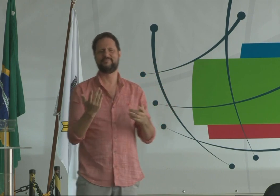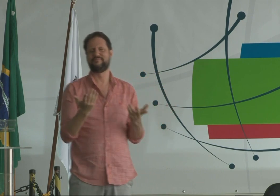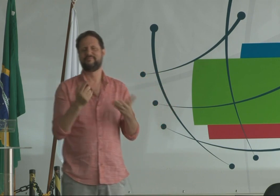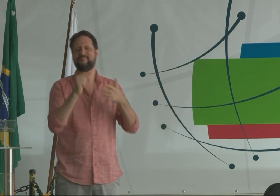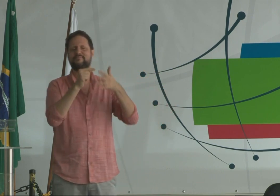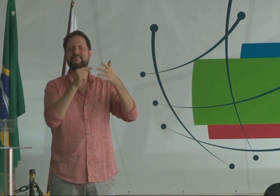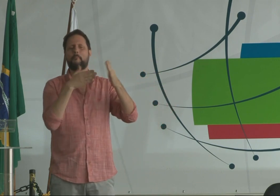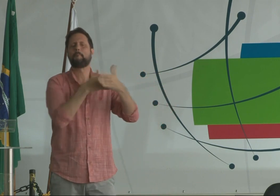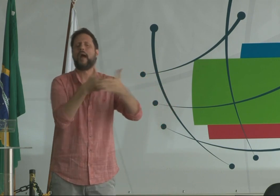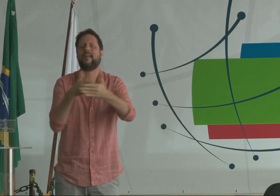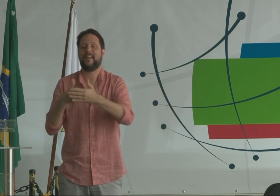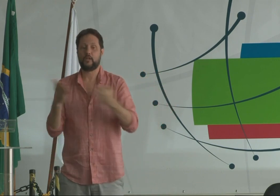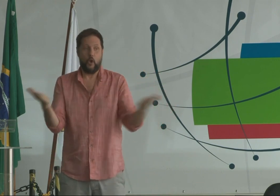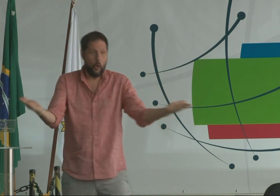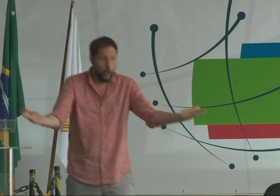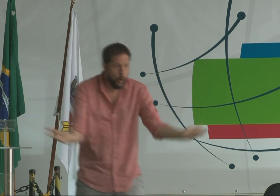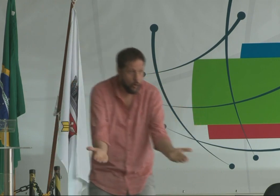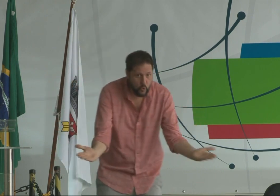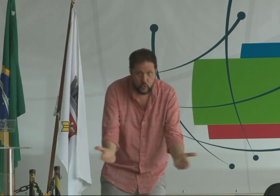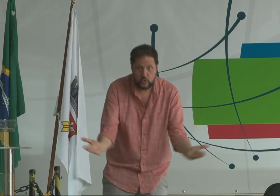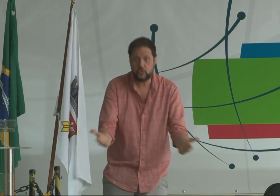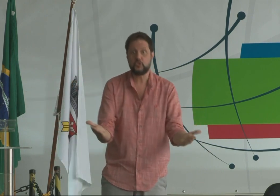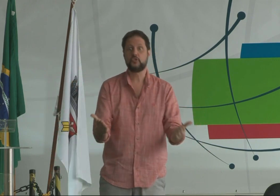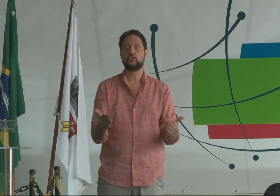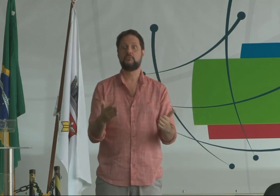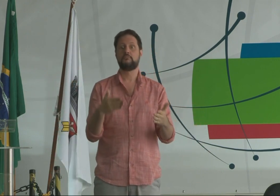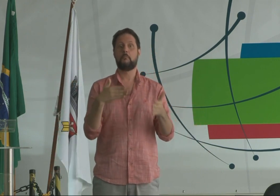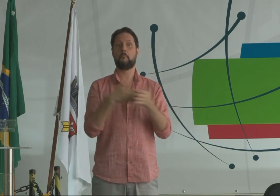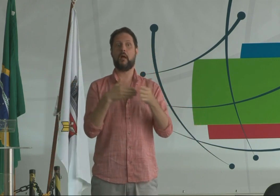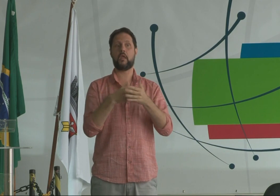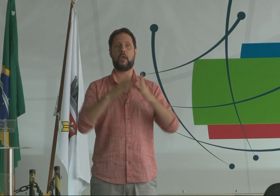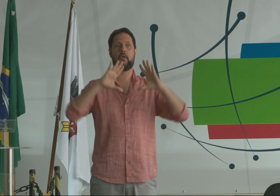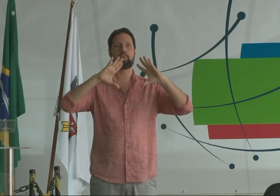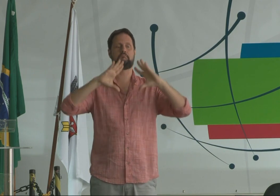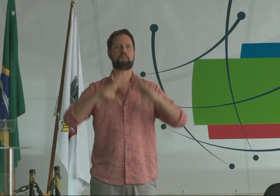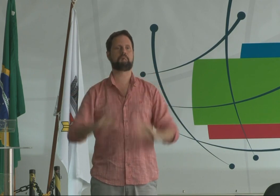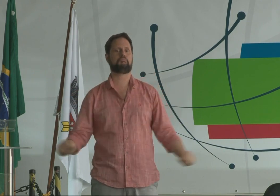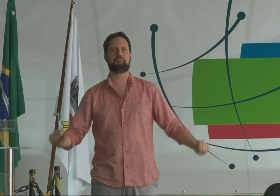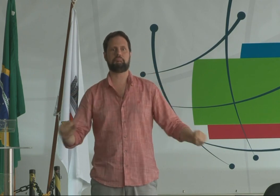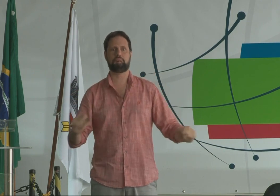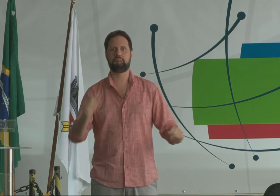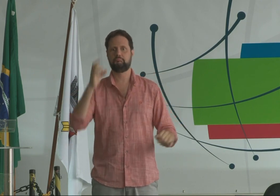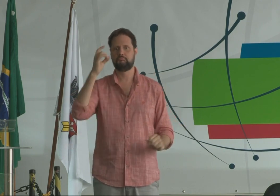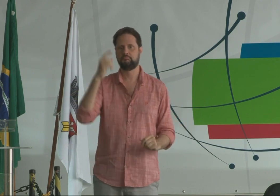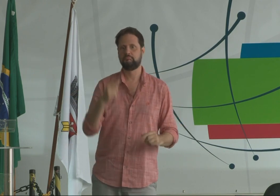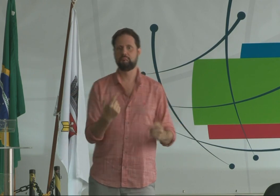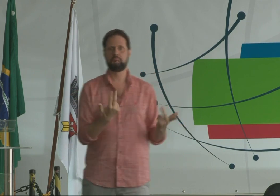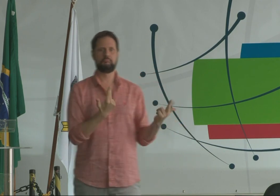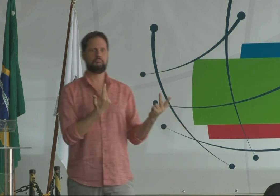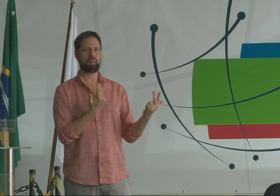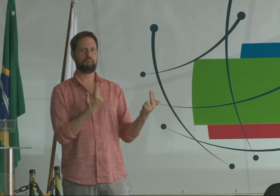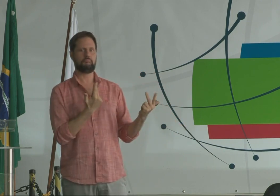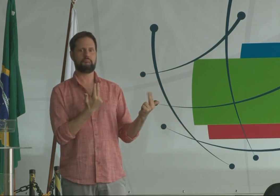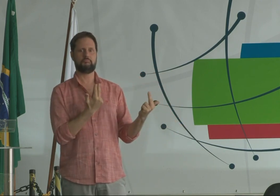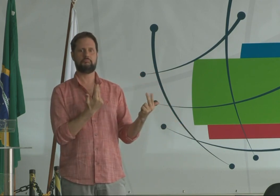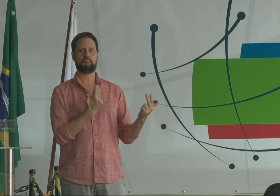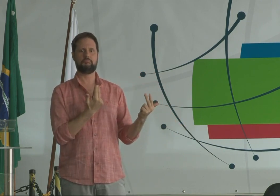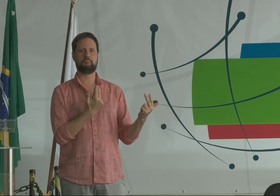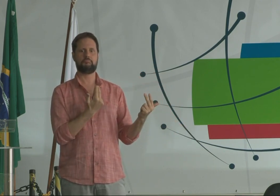Então, a questão tecnológica naquela época, na minha, era bastante diferente. Mas, hoje, muitas dessas barreiras vão desaparecer. Eu